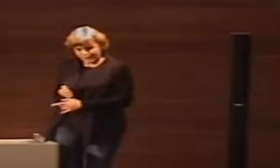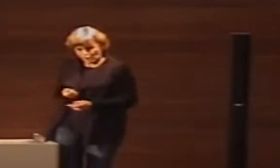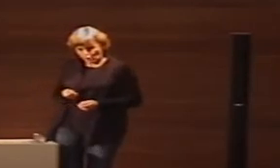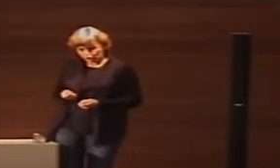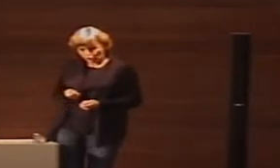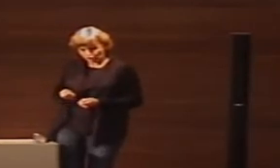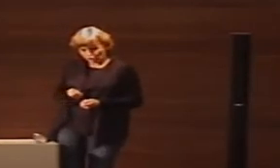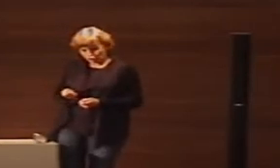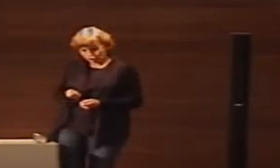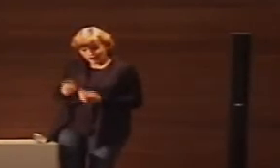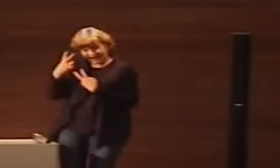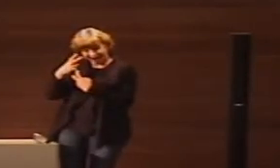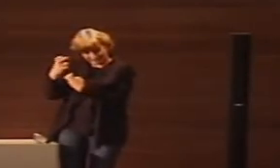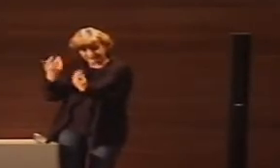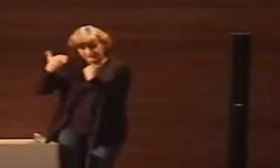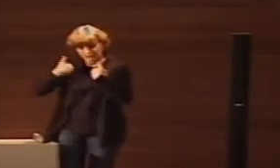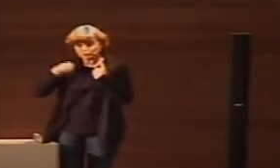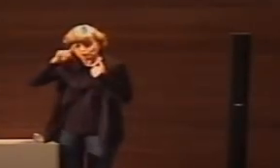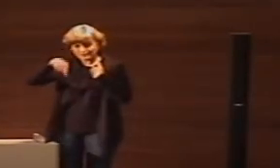fue una cosa de los responsables de Hacienda y